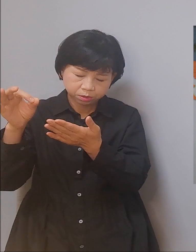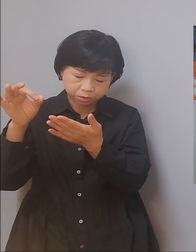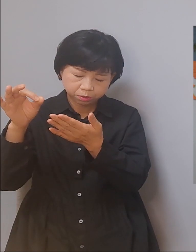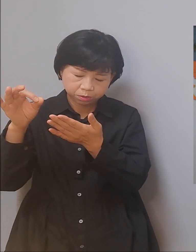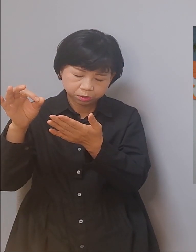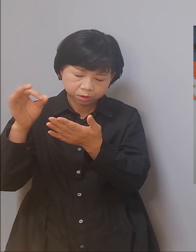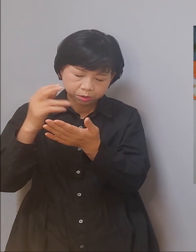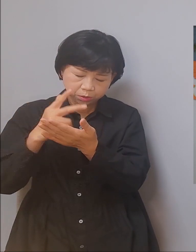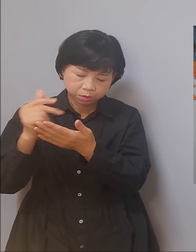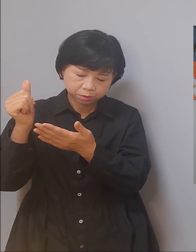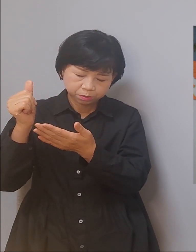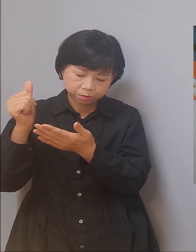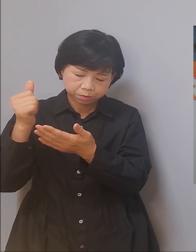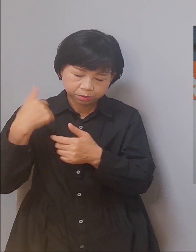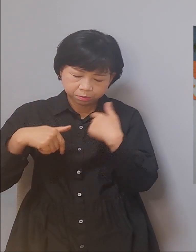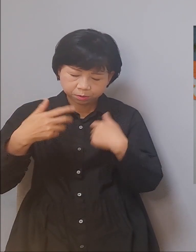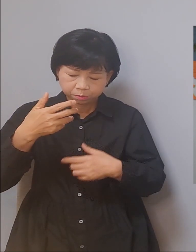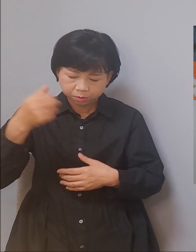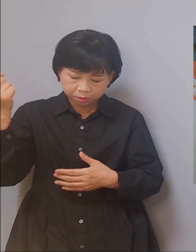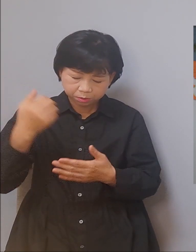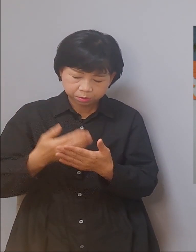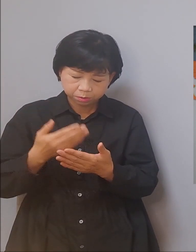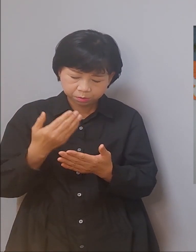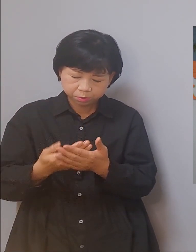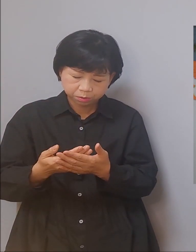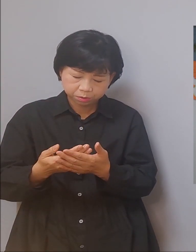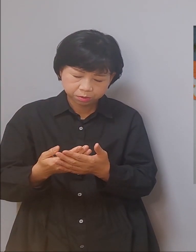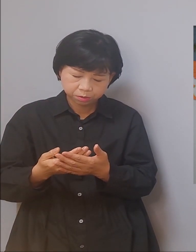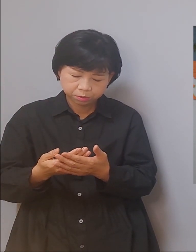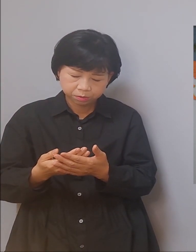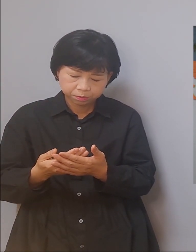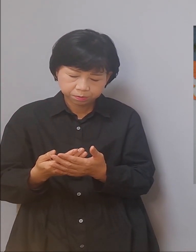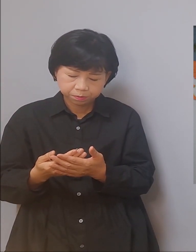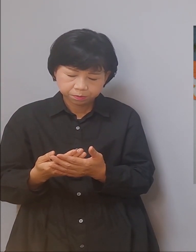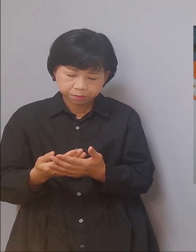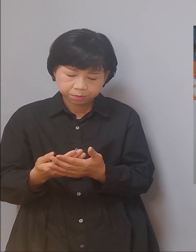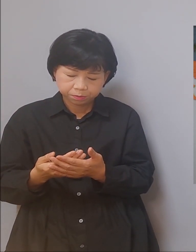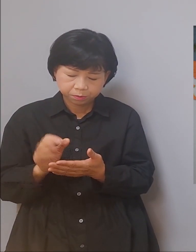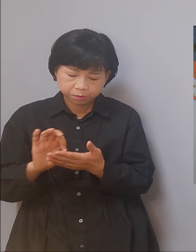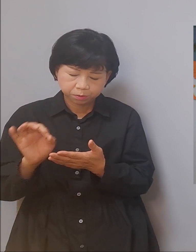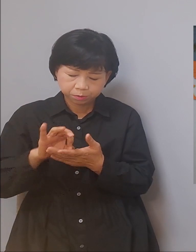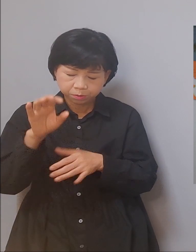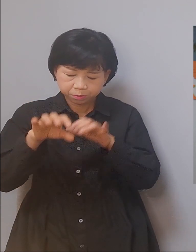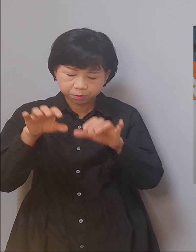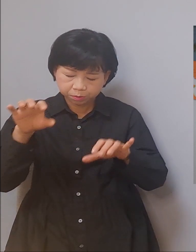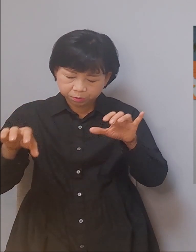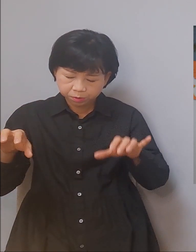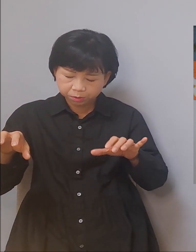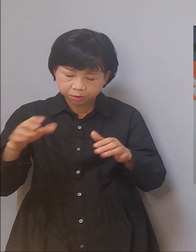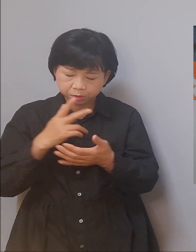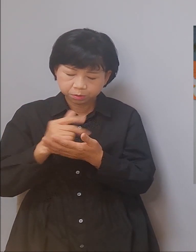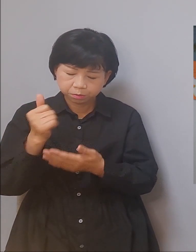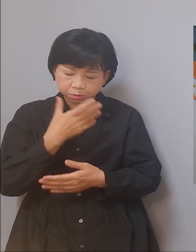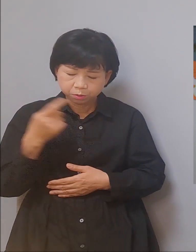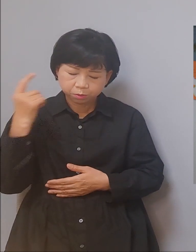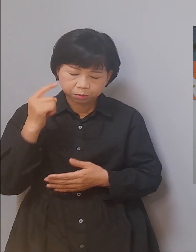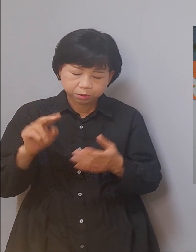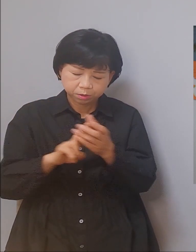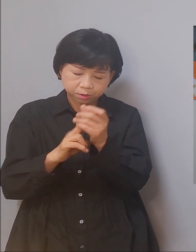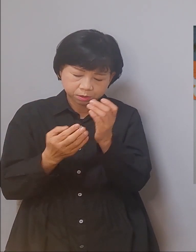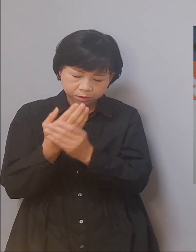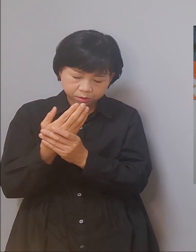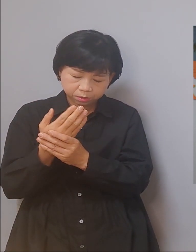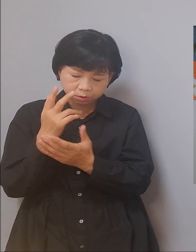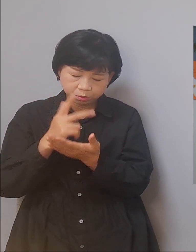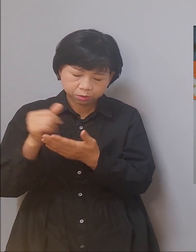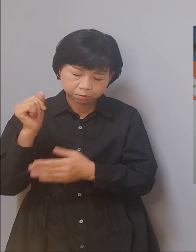드리오니 주님께서 기뻐 받아주시고 연락하여 주시옵소서. 쓰여지는 곳곳마다 주님의 복음의 역사가 일어나고